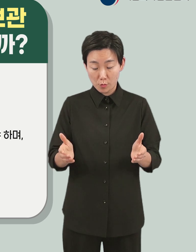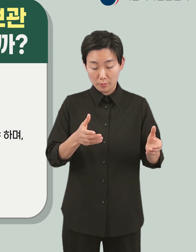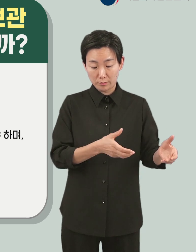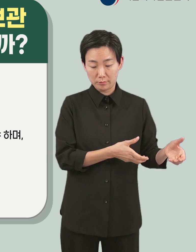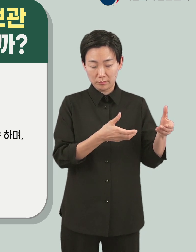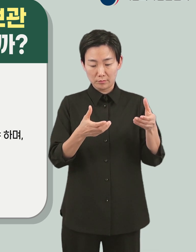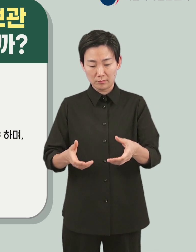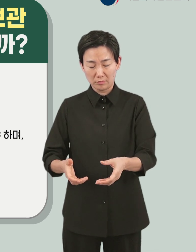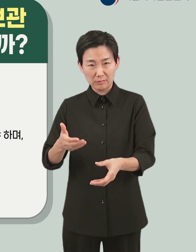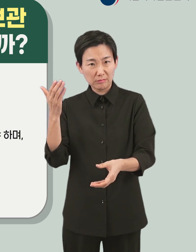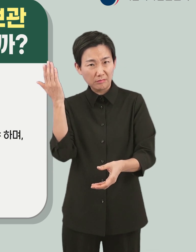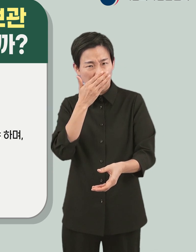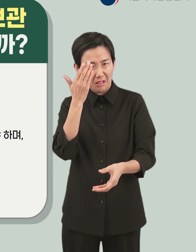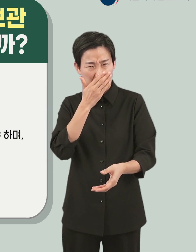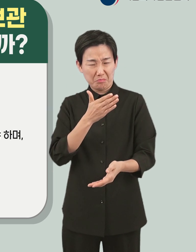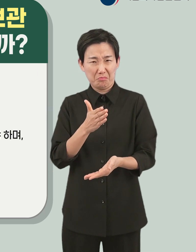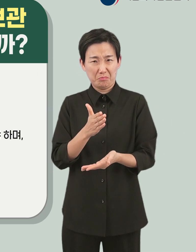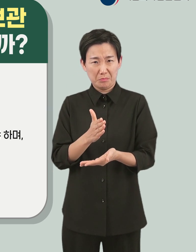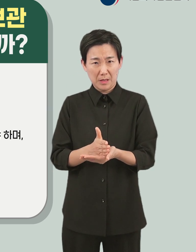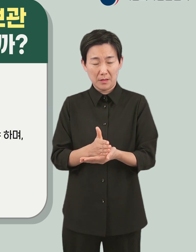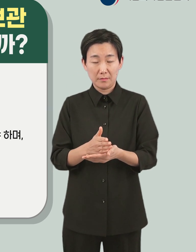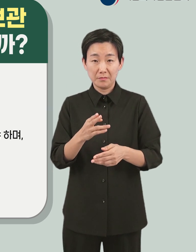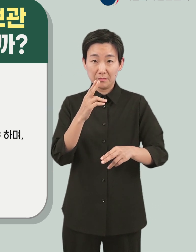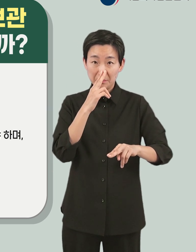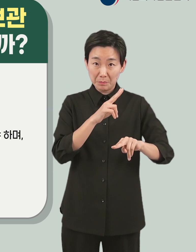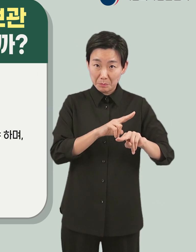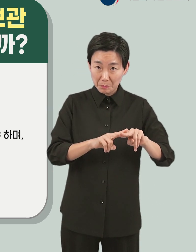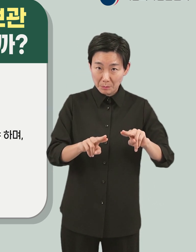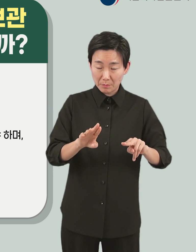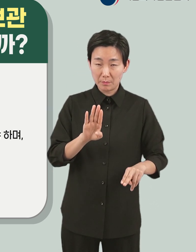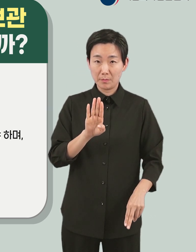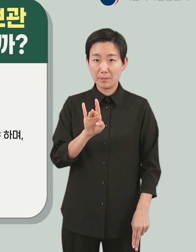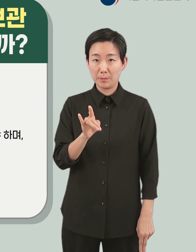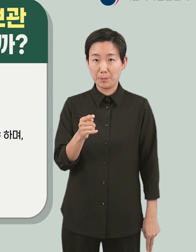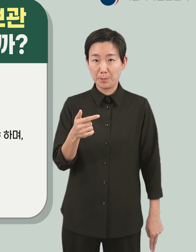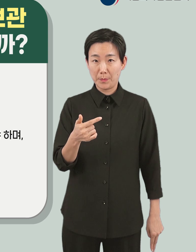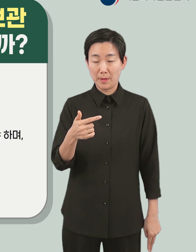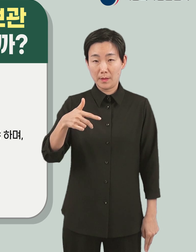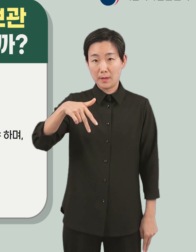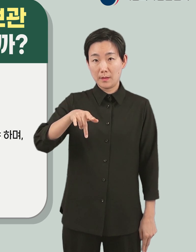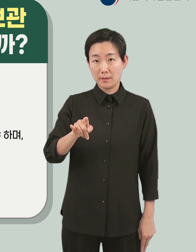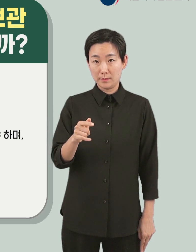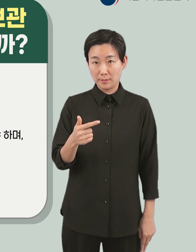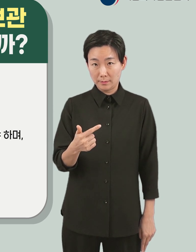하며 휘발유, 벤젠, 신호 등으로 닦지 않습니다.